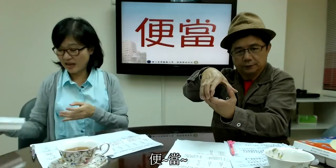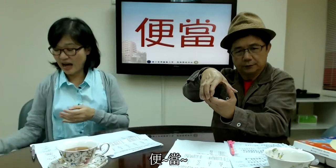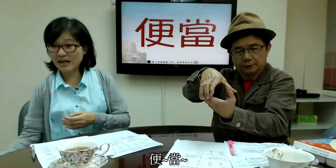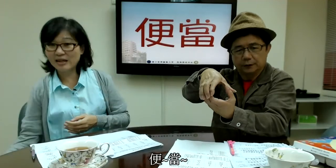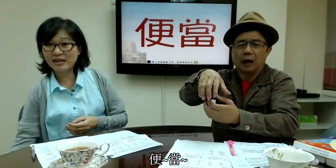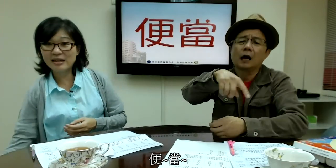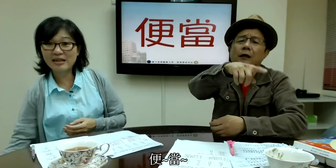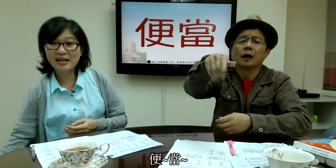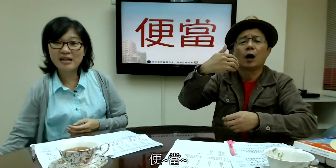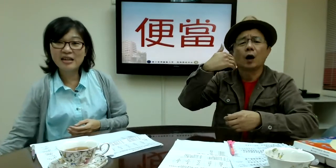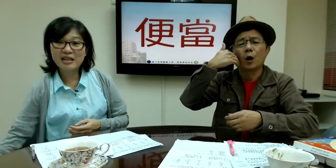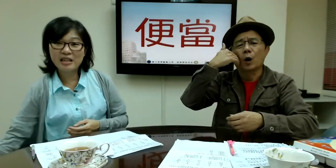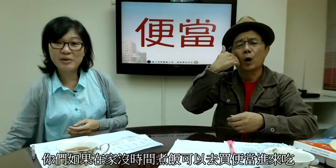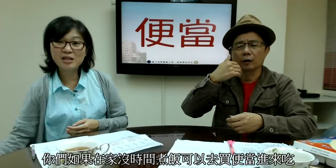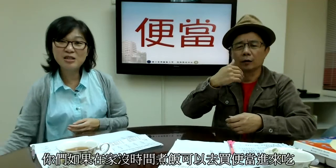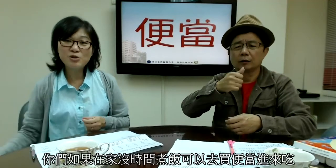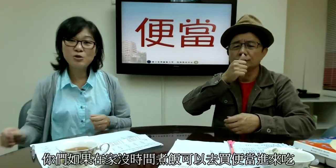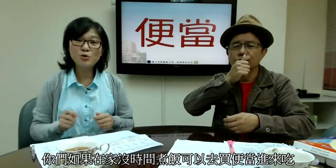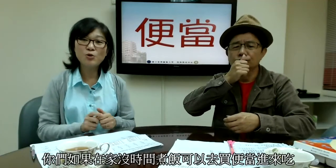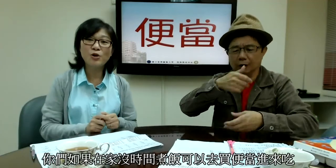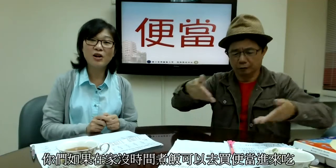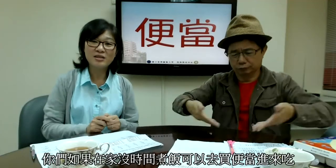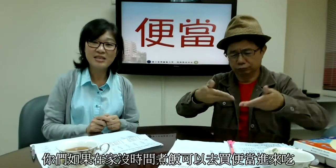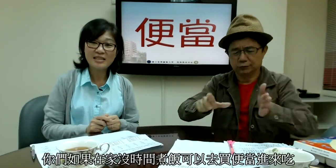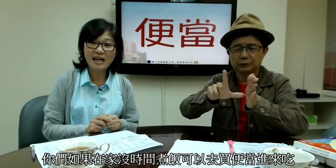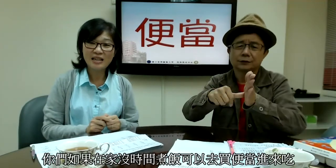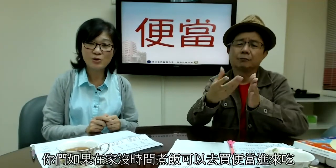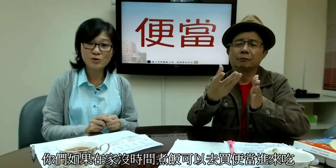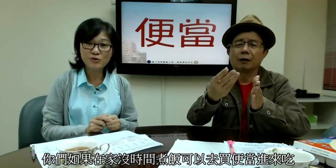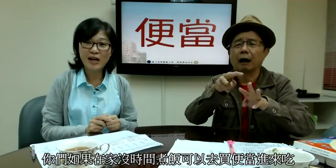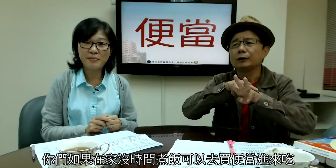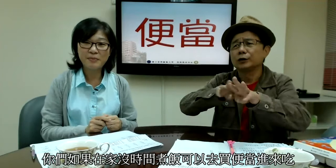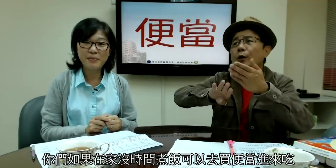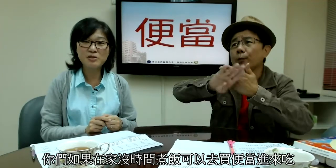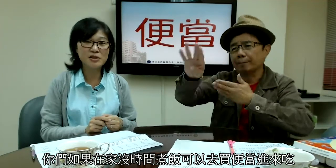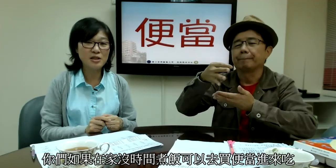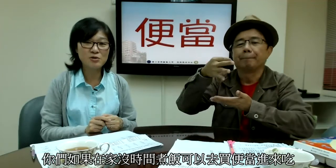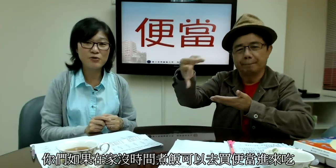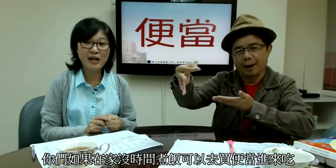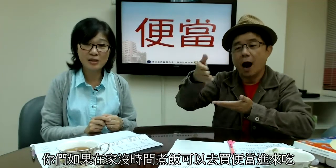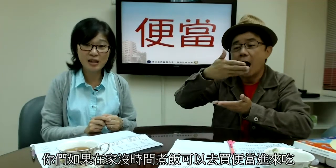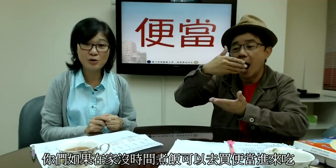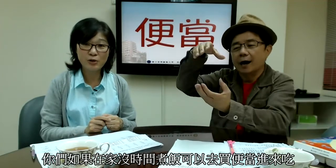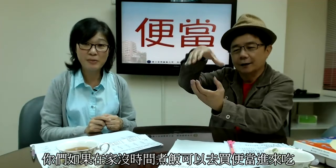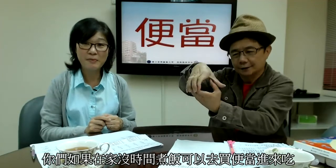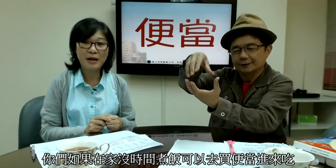当。你们如果在家里煮饭，没有时间煮饭，可以去外面买